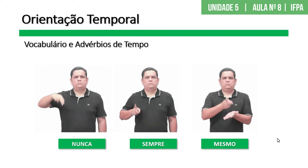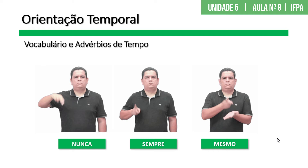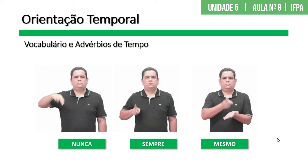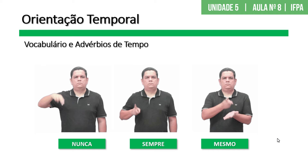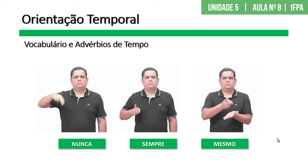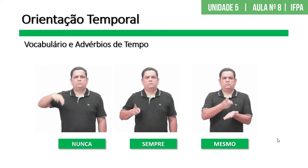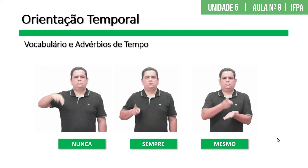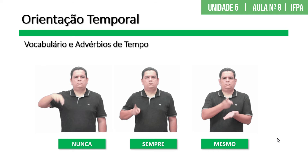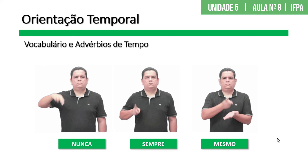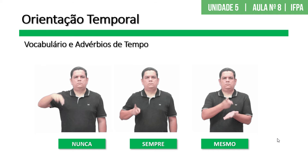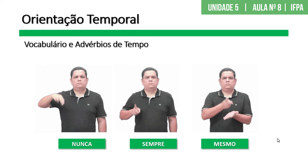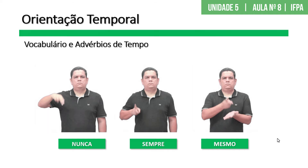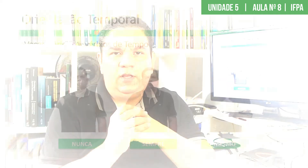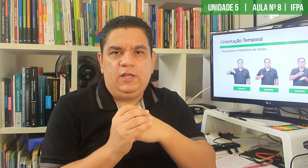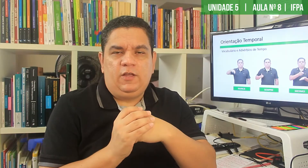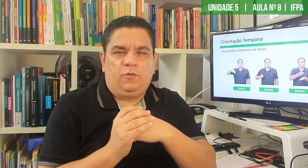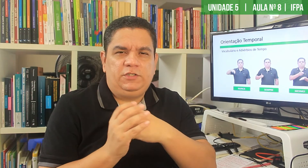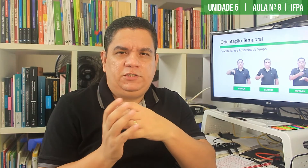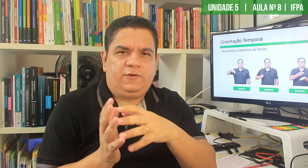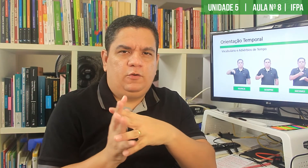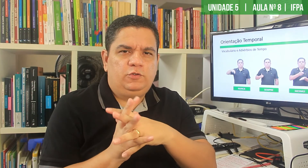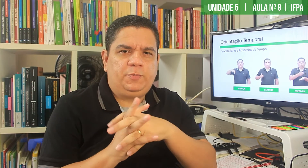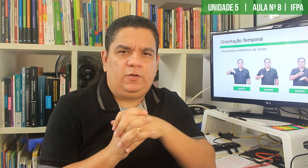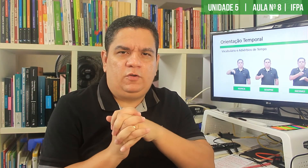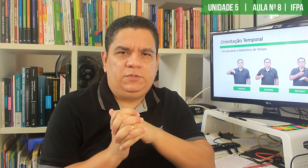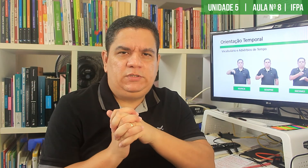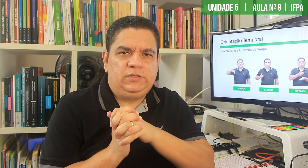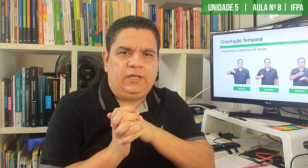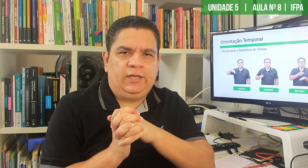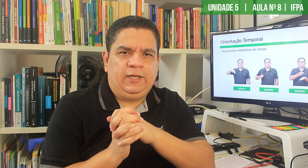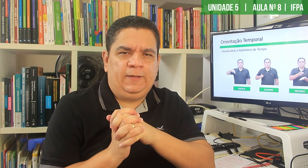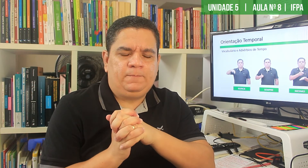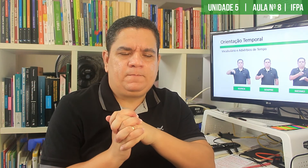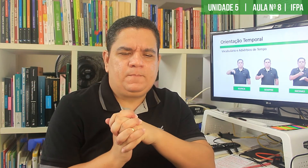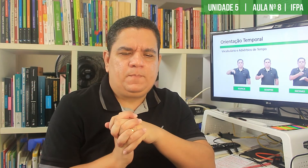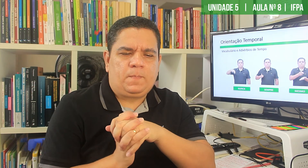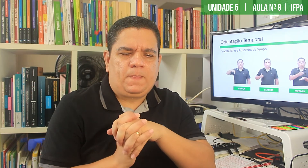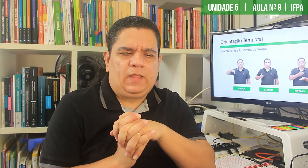unidade do sistema pronominal, quando a gente falou dos pronomes